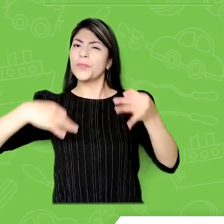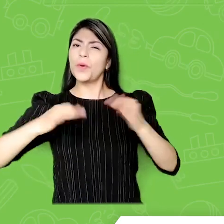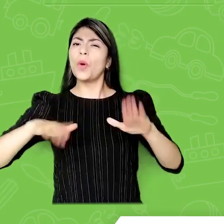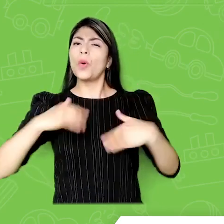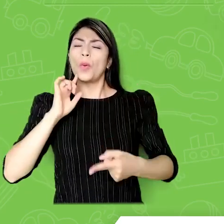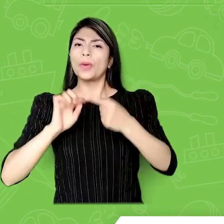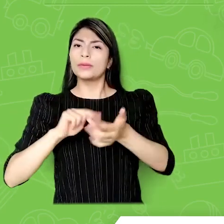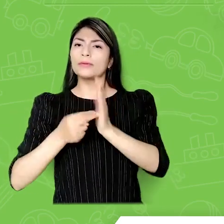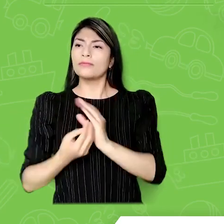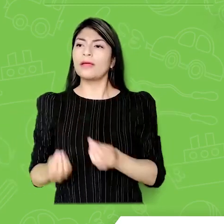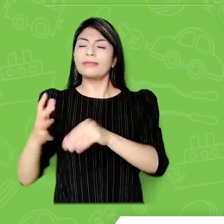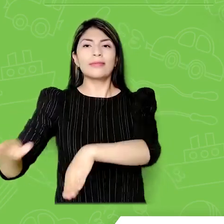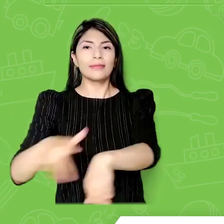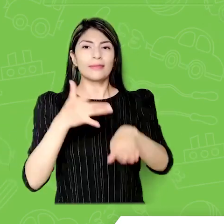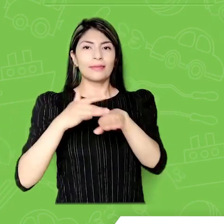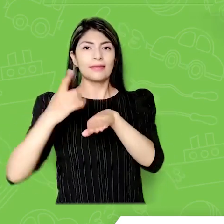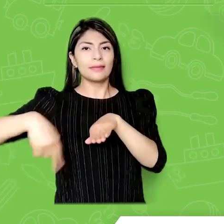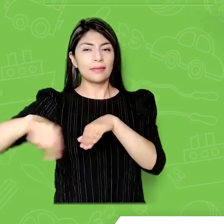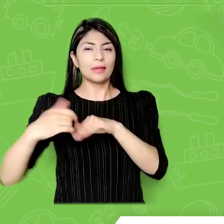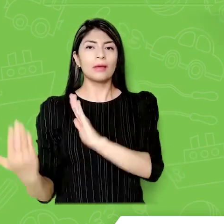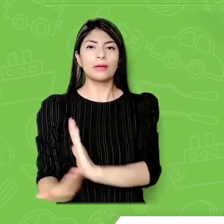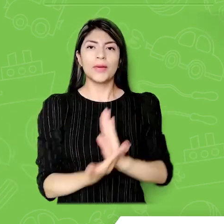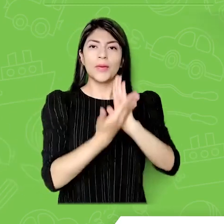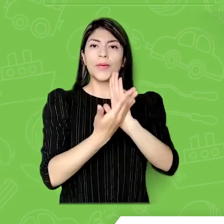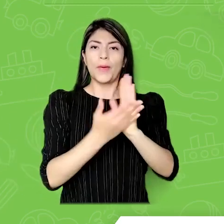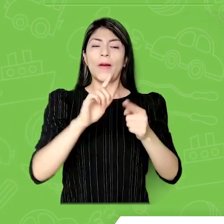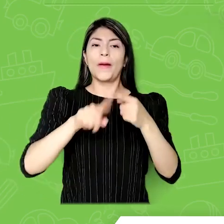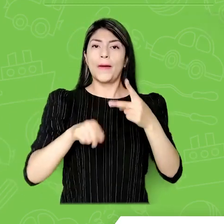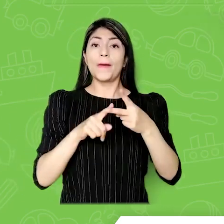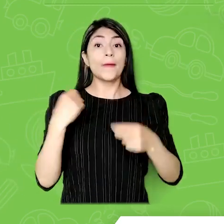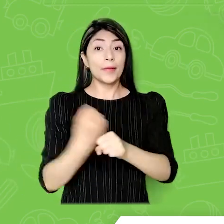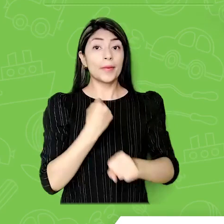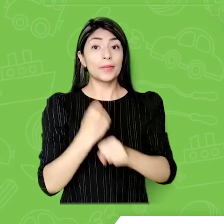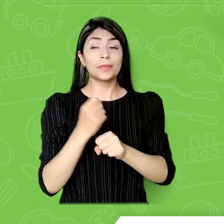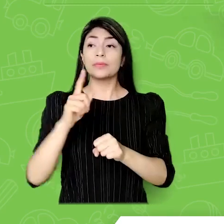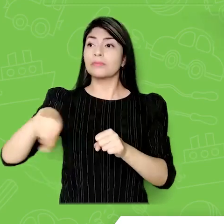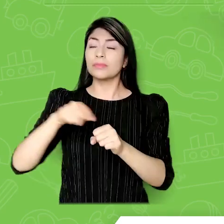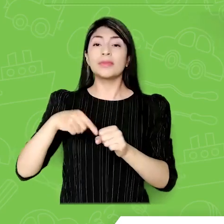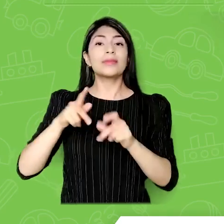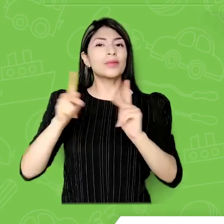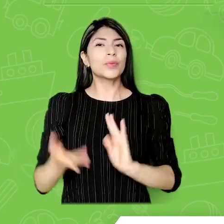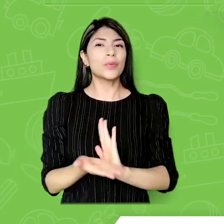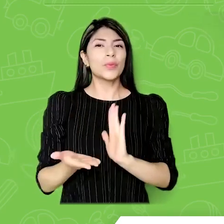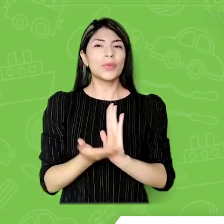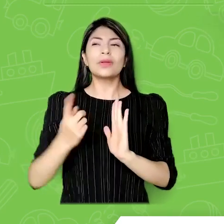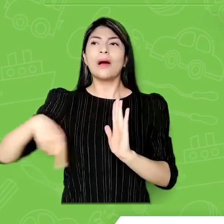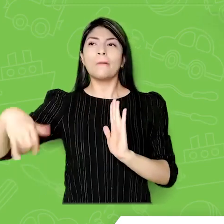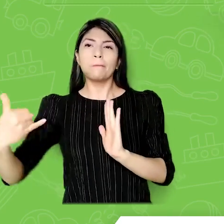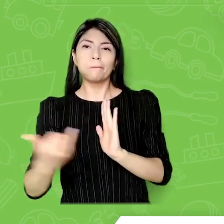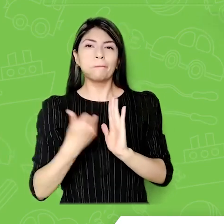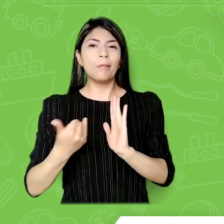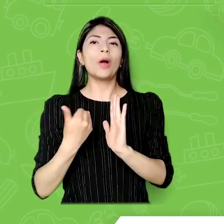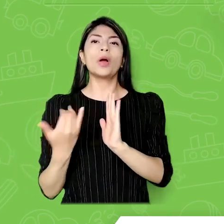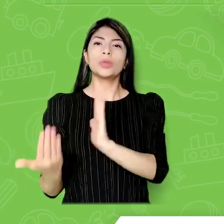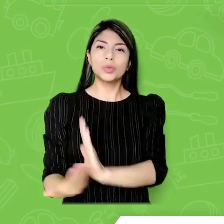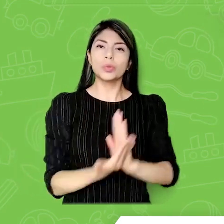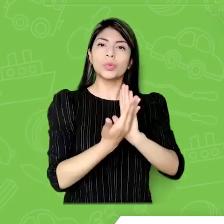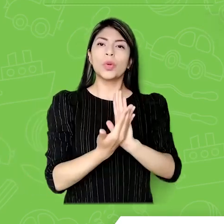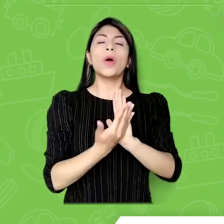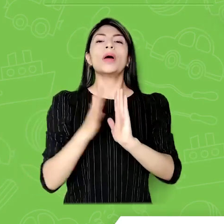incentivos educativos y laborales para los estudiantes de educación superior de pregrado y posgrado, educación